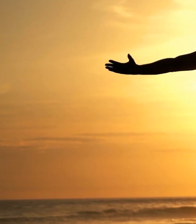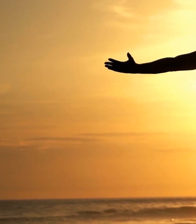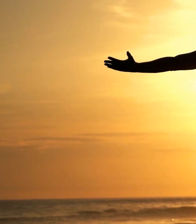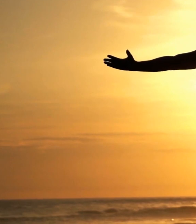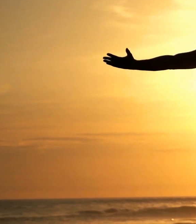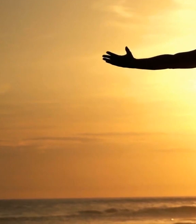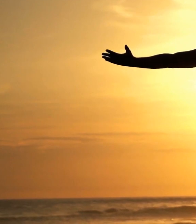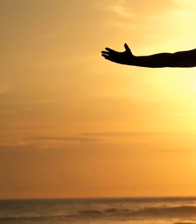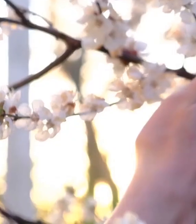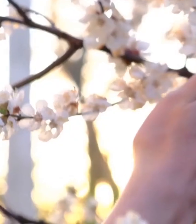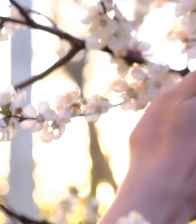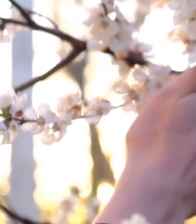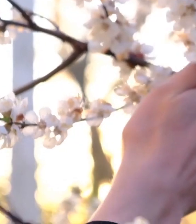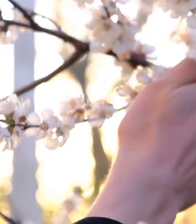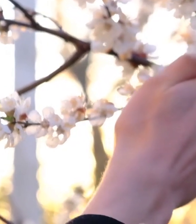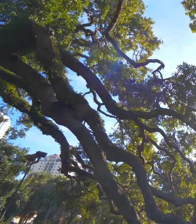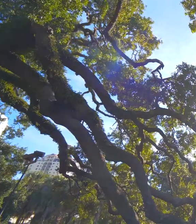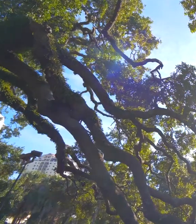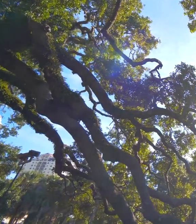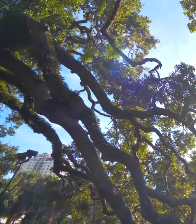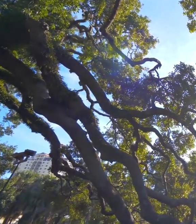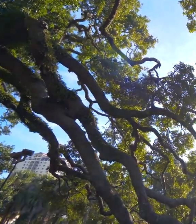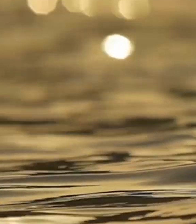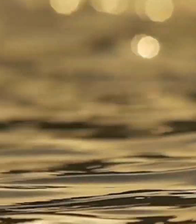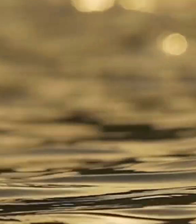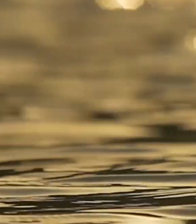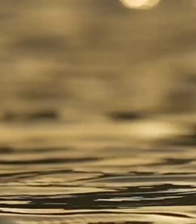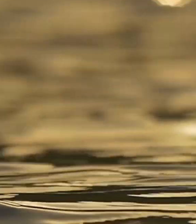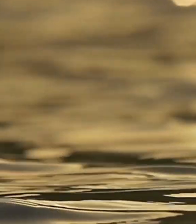Un Momento de Paz